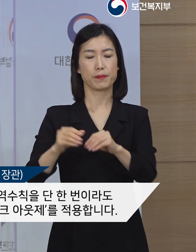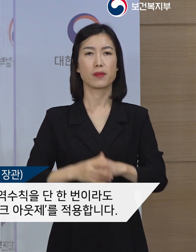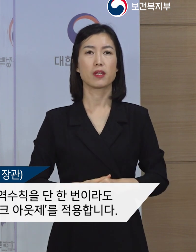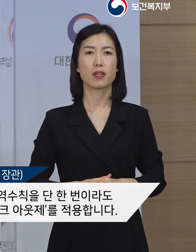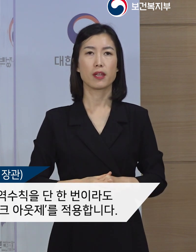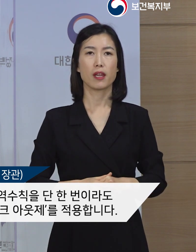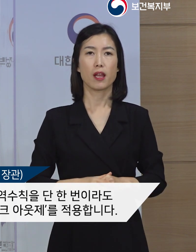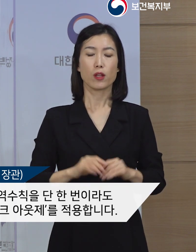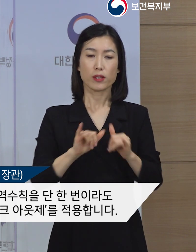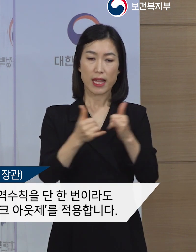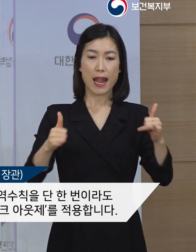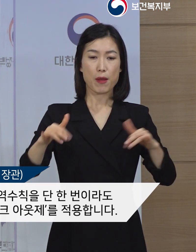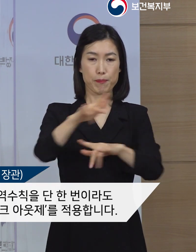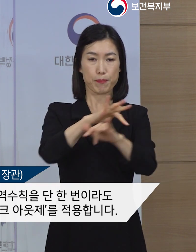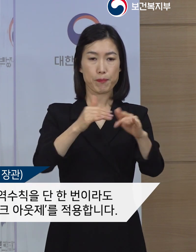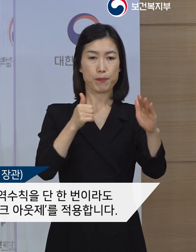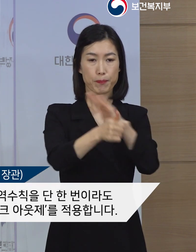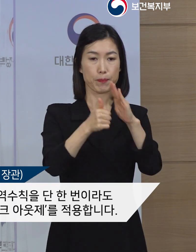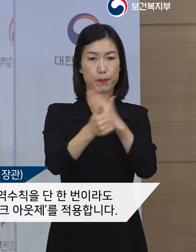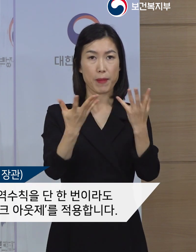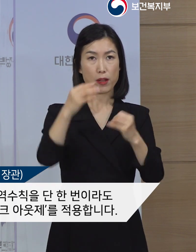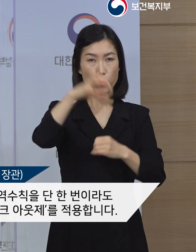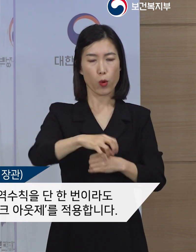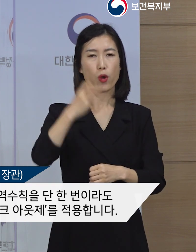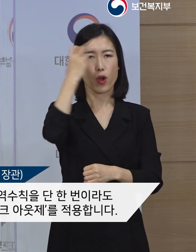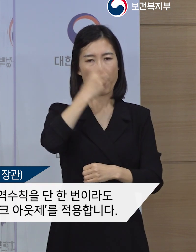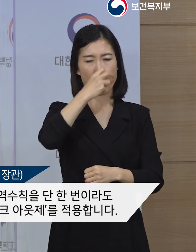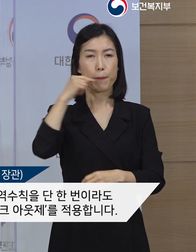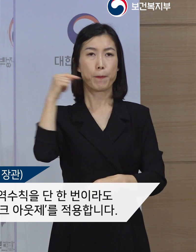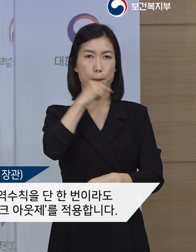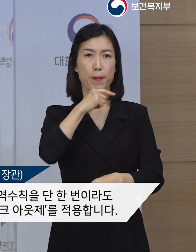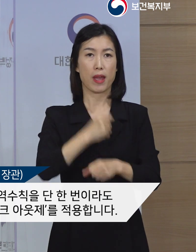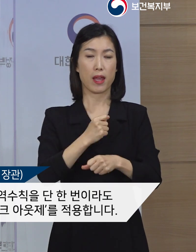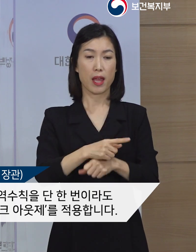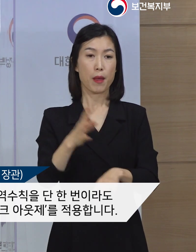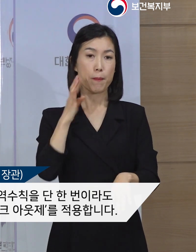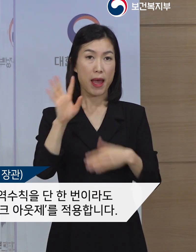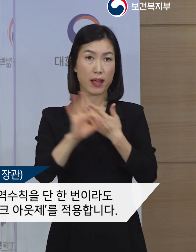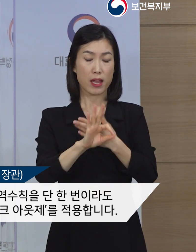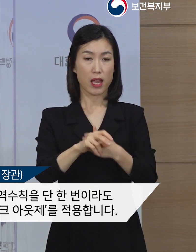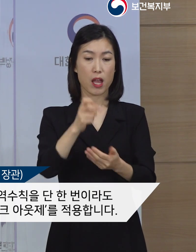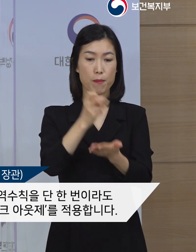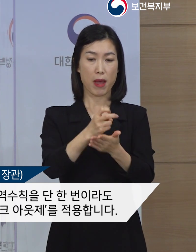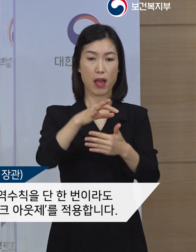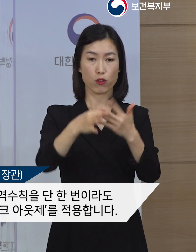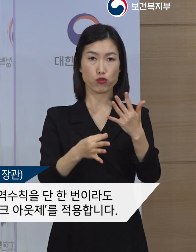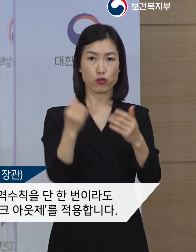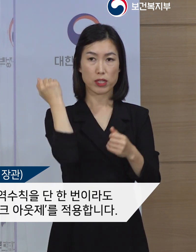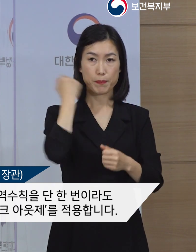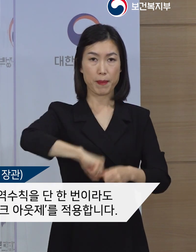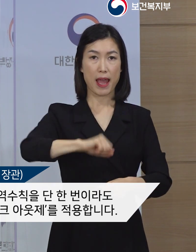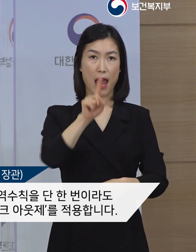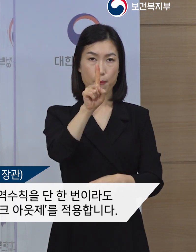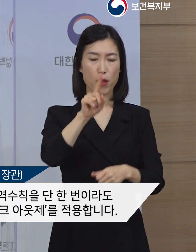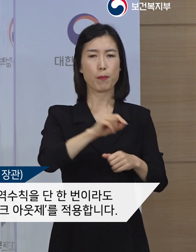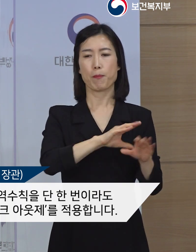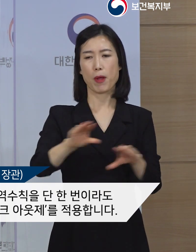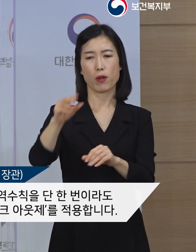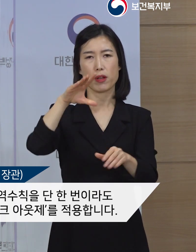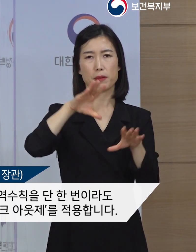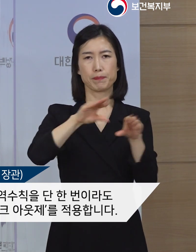다중이용시설의 점검과 관리도 강화하여 방역수칙을 단 한 번이라도 위반할 경우 바로